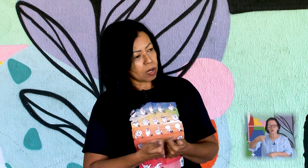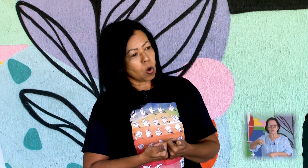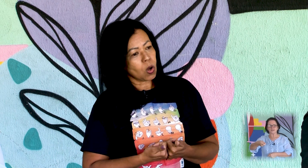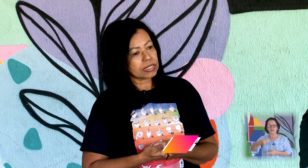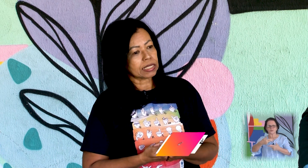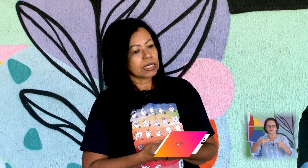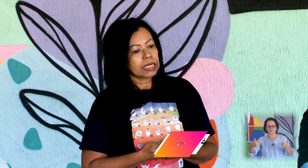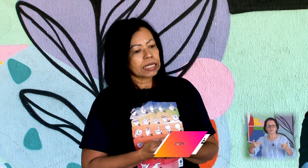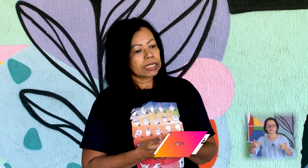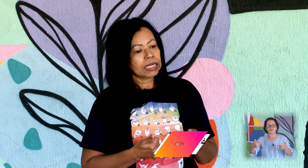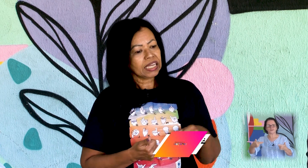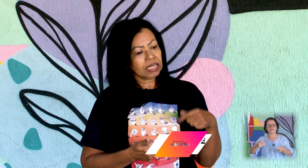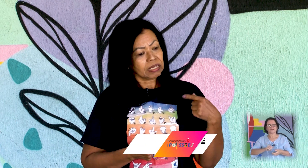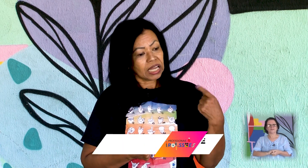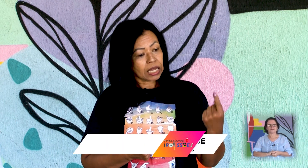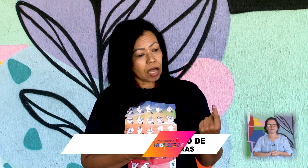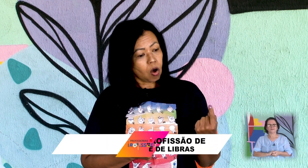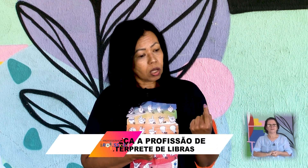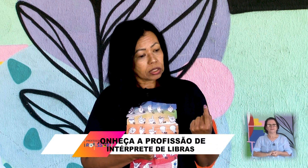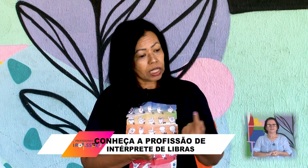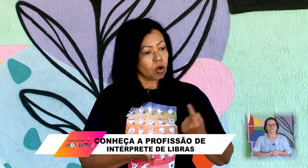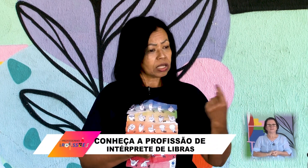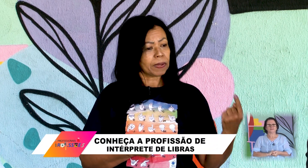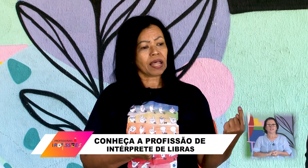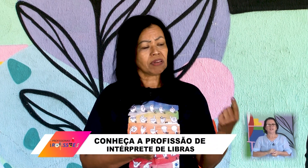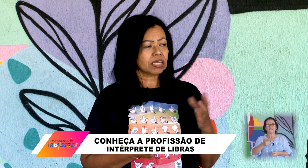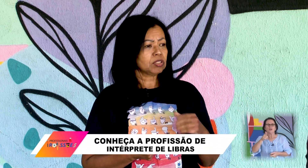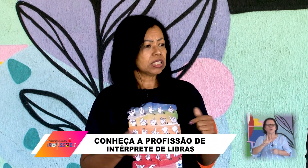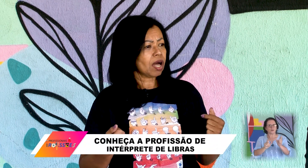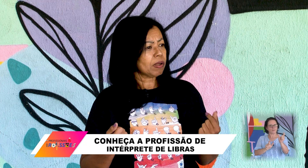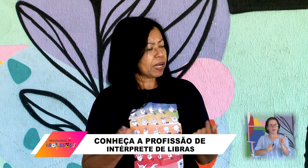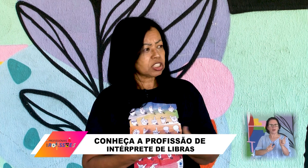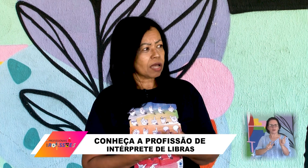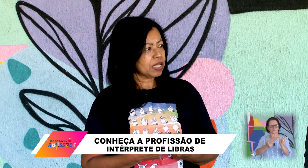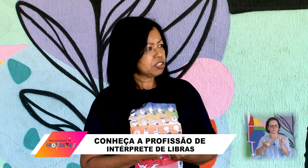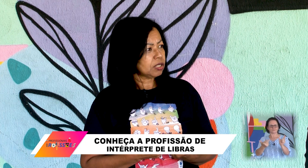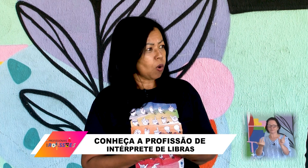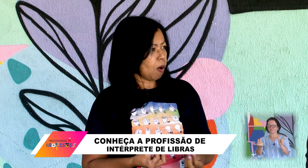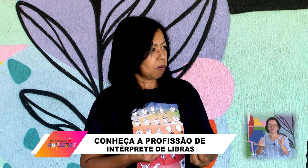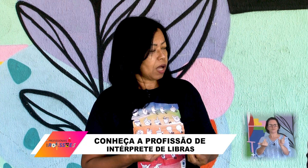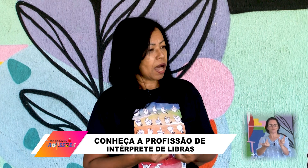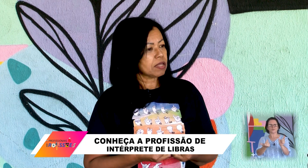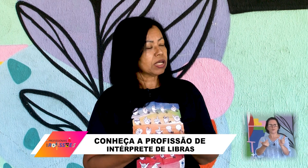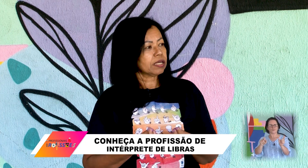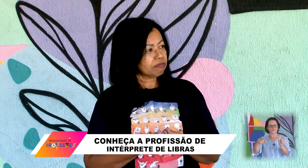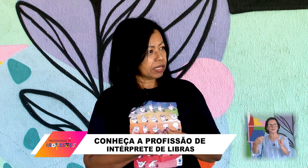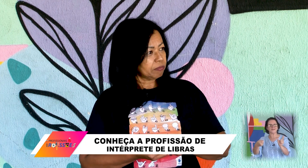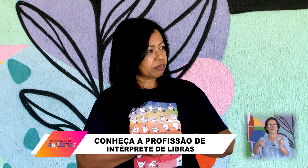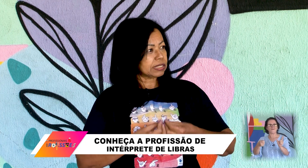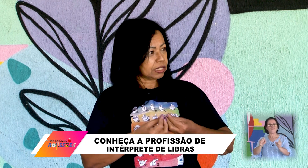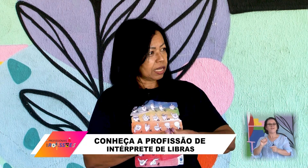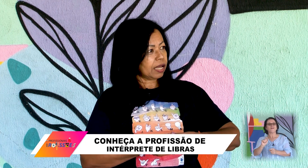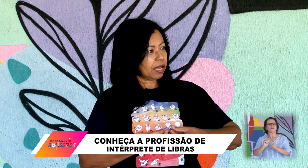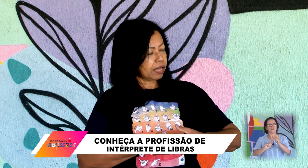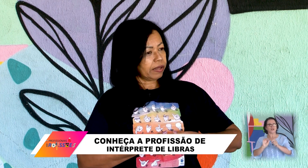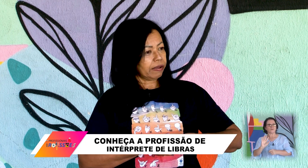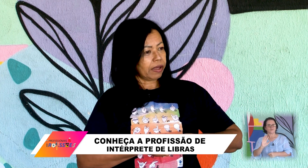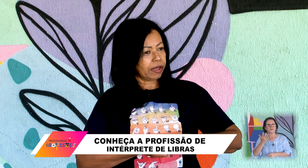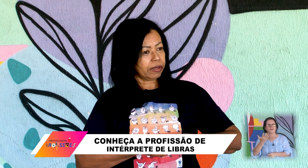de alguma coisa que tem outra palavra que o sinal é praticamente igual. Aí o que vai